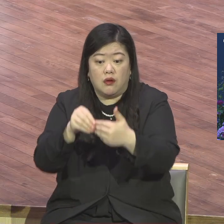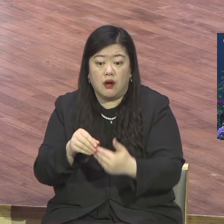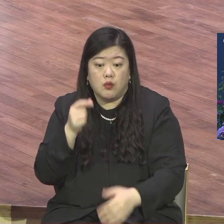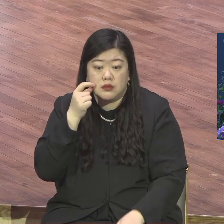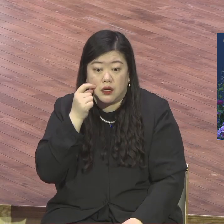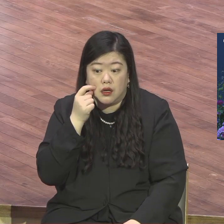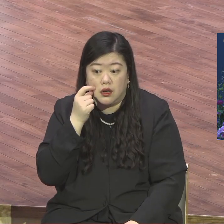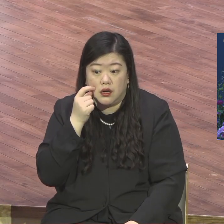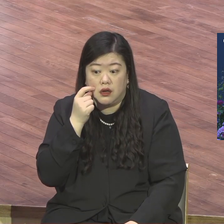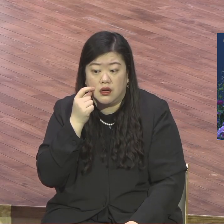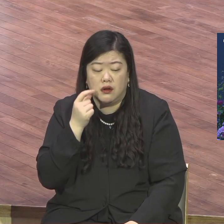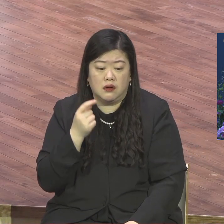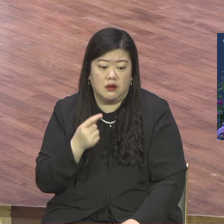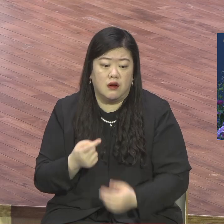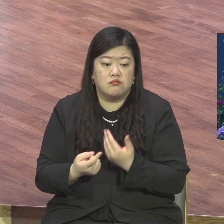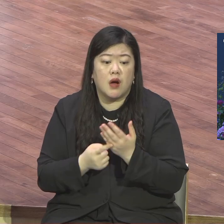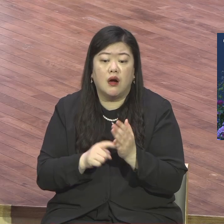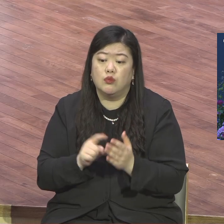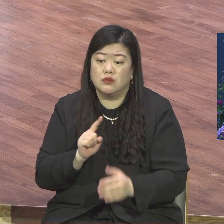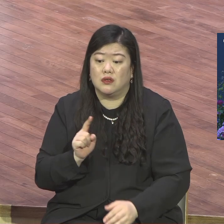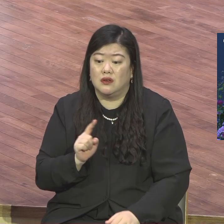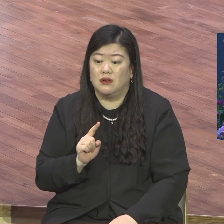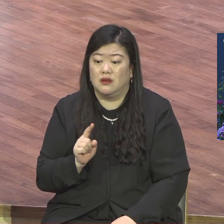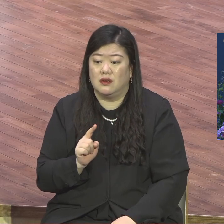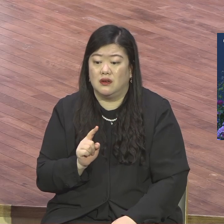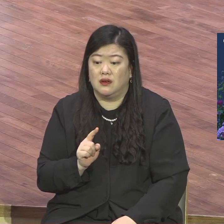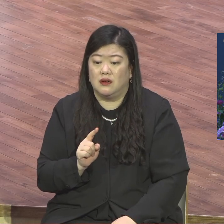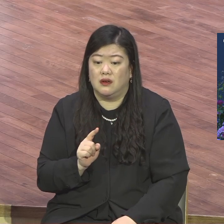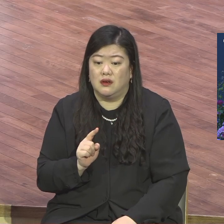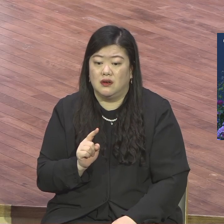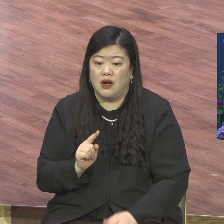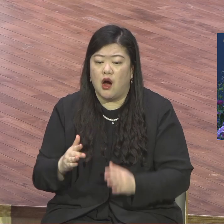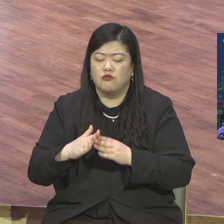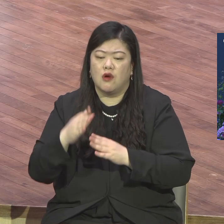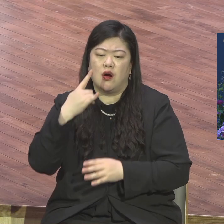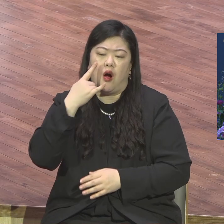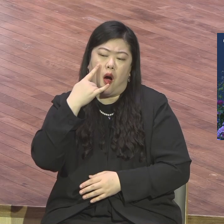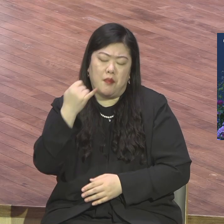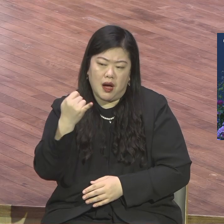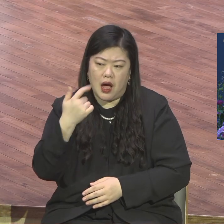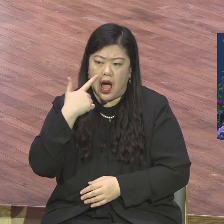사랑하는 남편이, 사랑하는 아내가 이 복음을 안 받아.